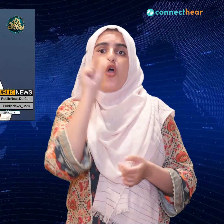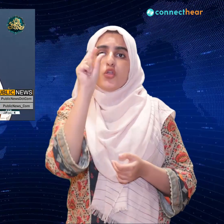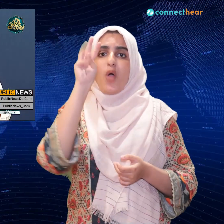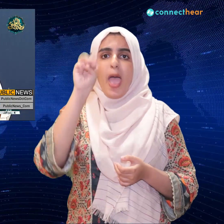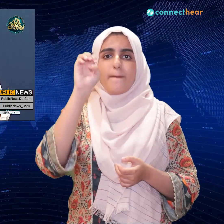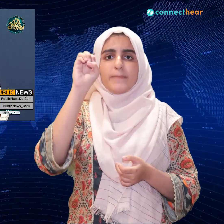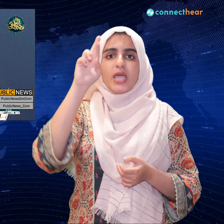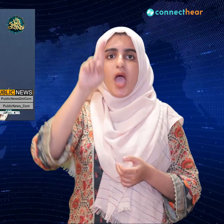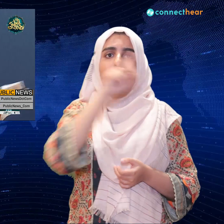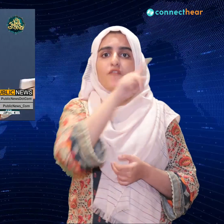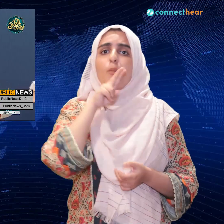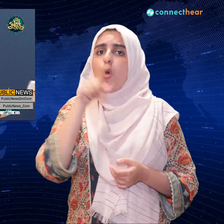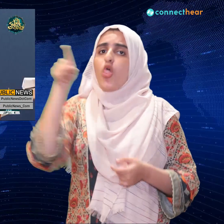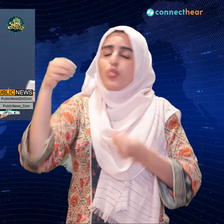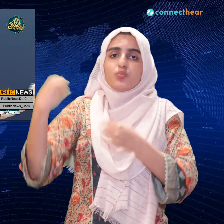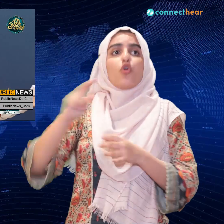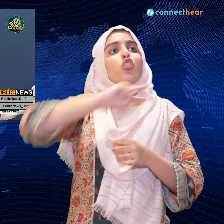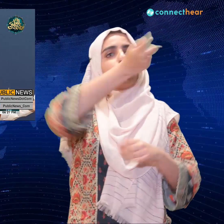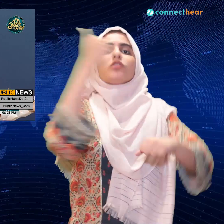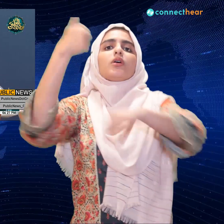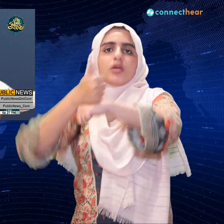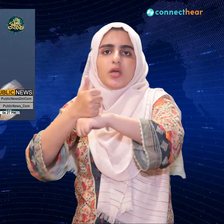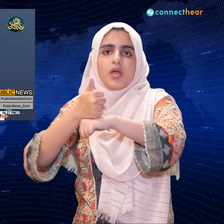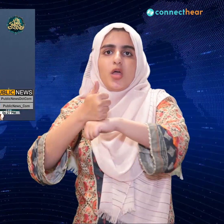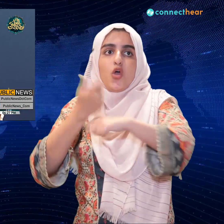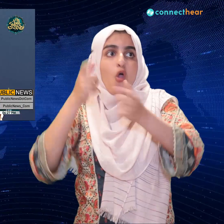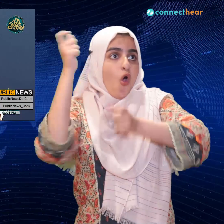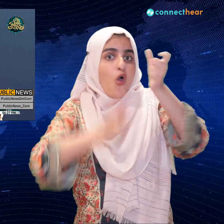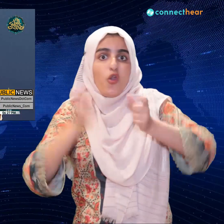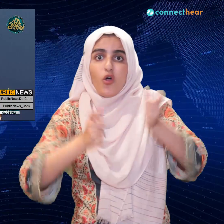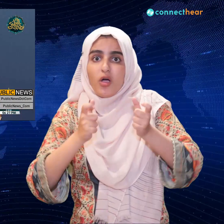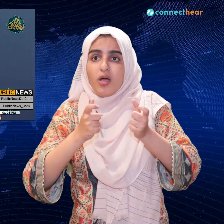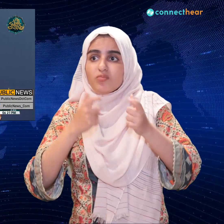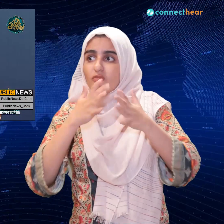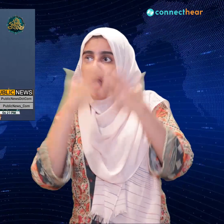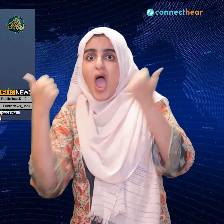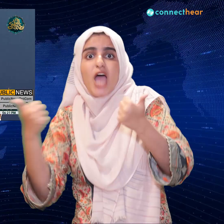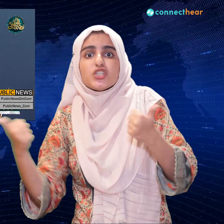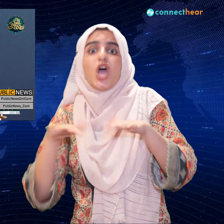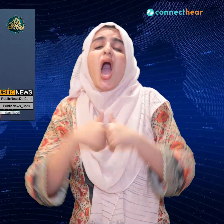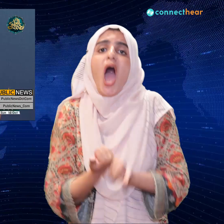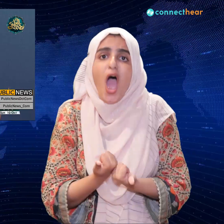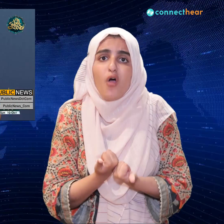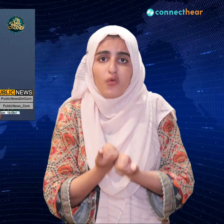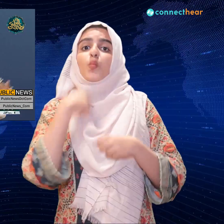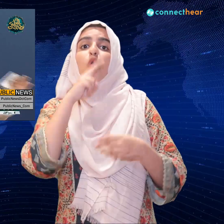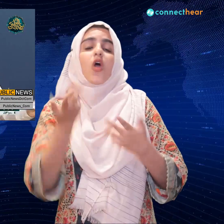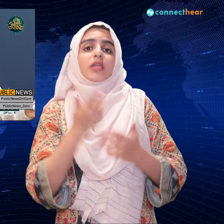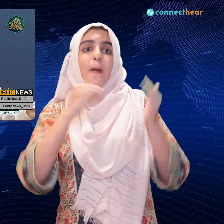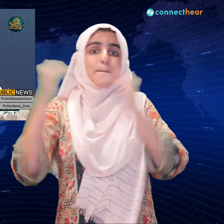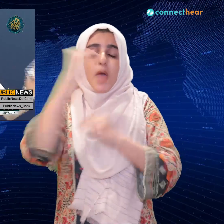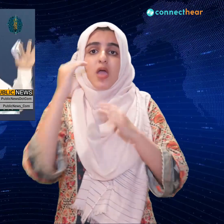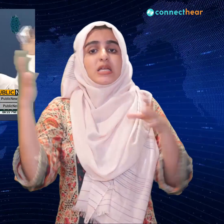لگا ہوں. تو یہ اتنے زیادہ عظیم لوگ کیسے بن گئے؟ اس کے اوپر تو ریسرچ کریں، بتائیں تو صحیح کہ